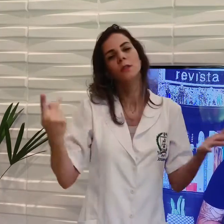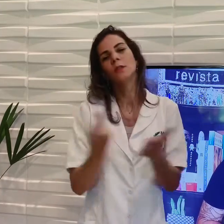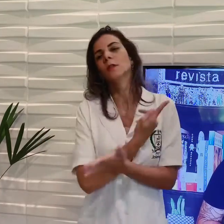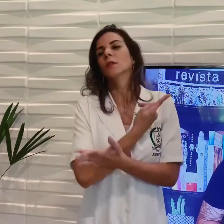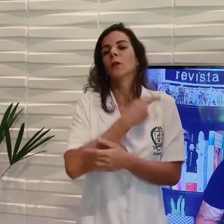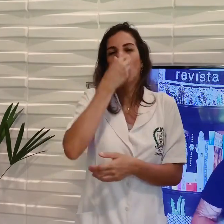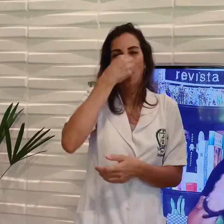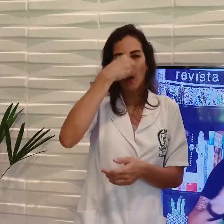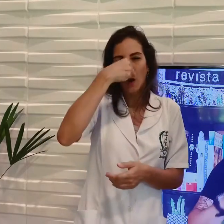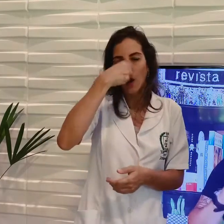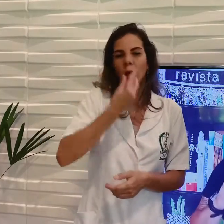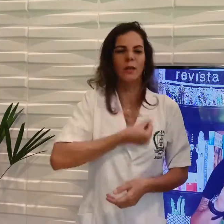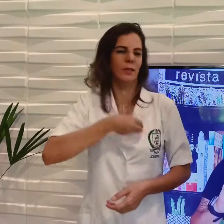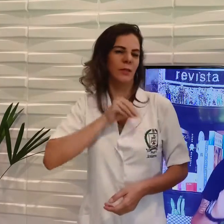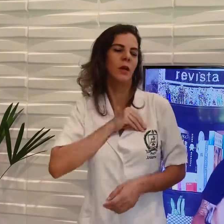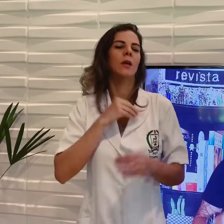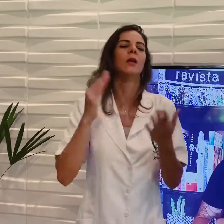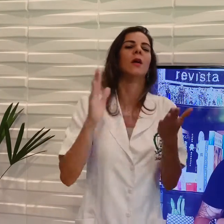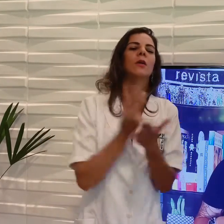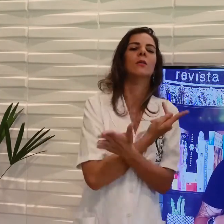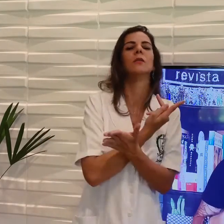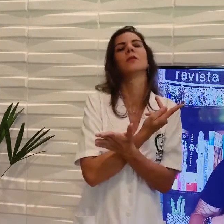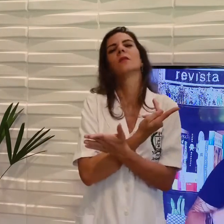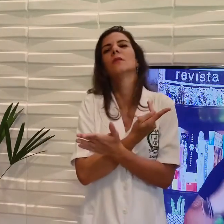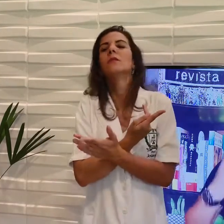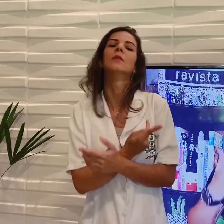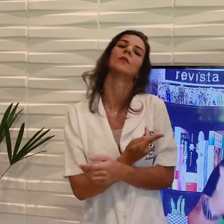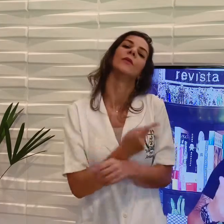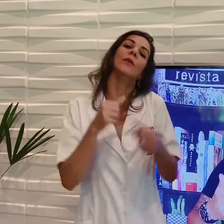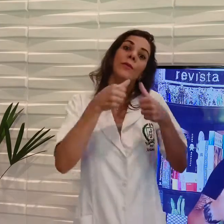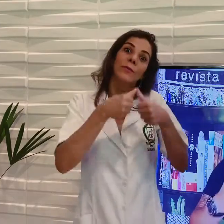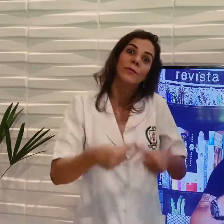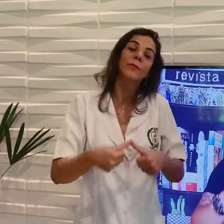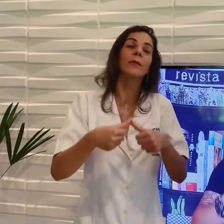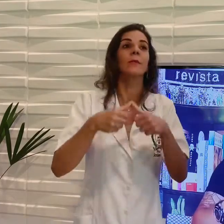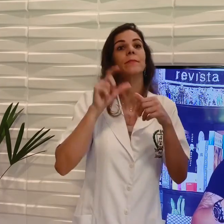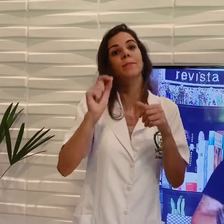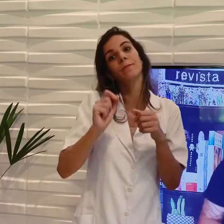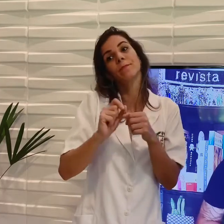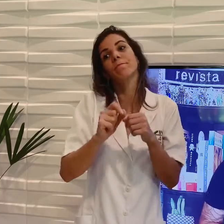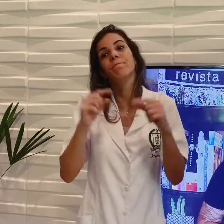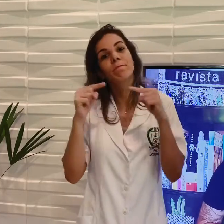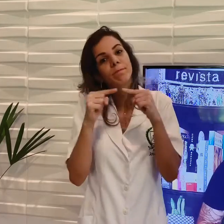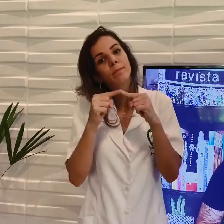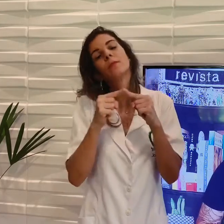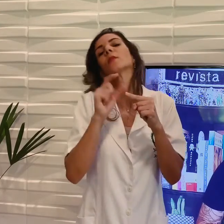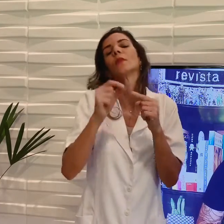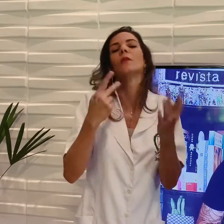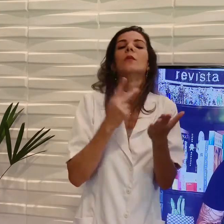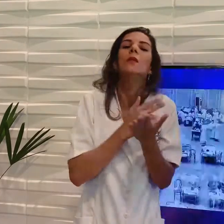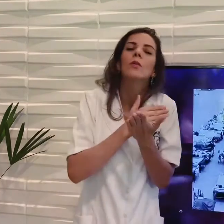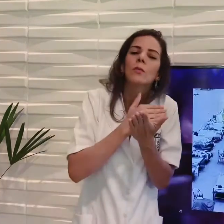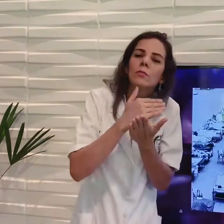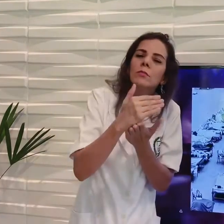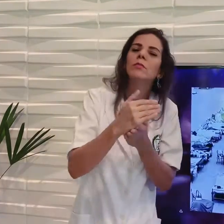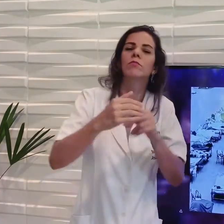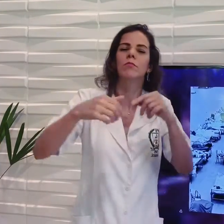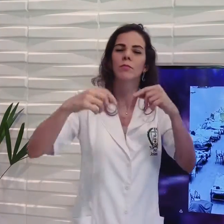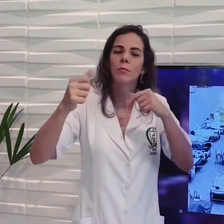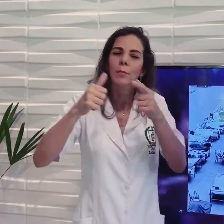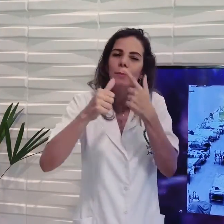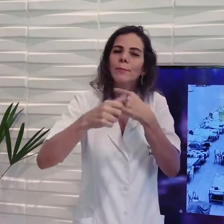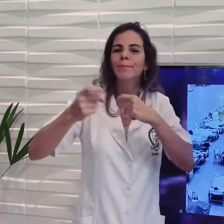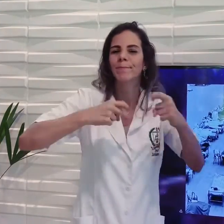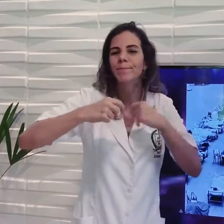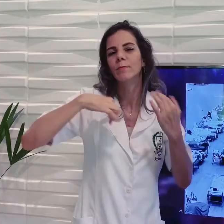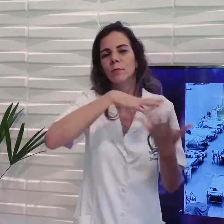da gripe espanhola, que aconteceu ali, era um resquício, fazia parte do que estava acontecendo na Primeira Guerra Mundial. E aí,